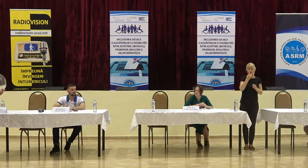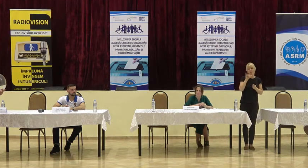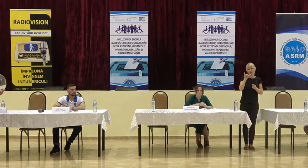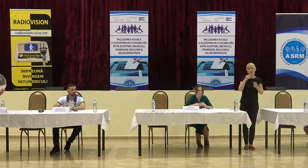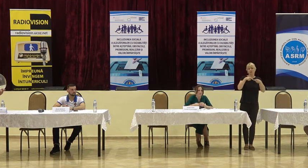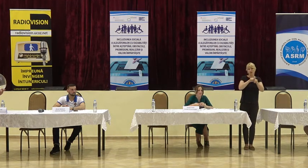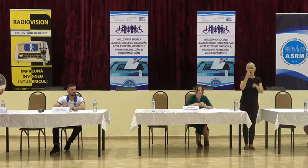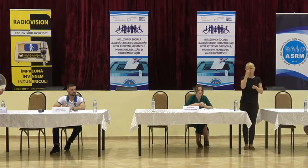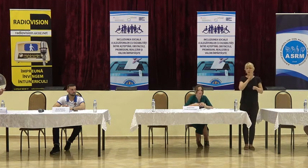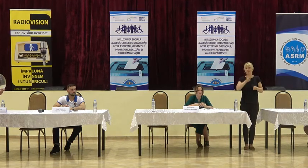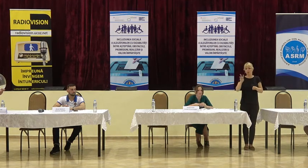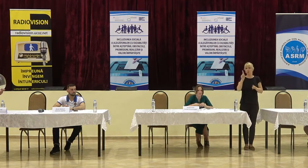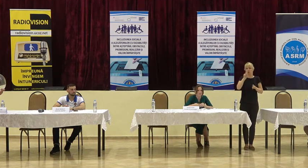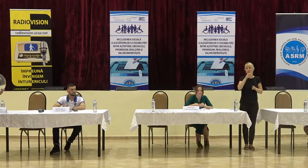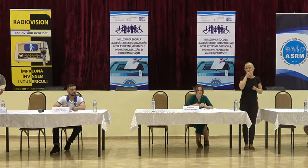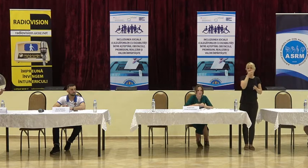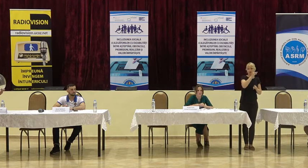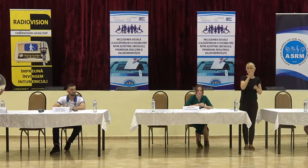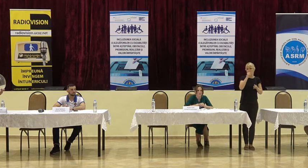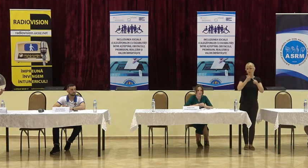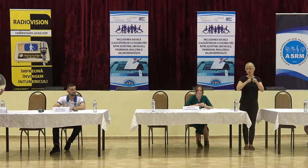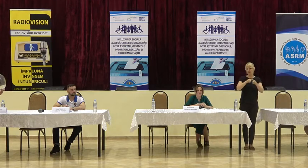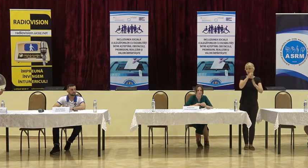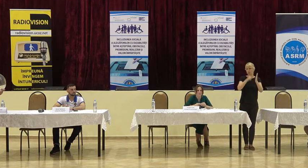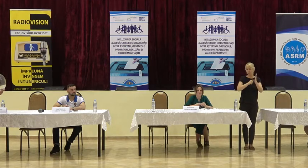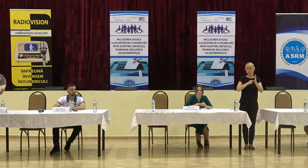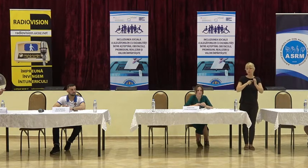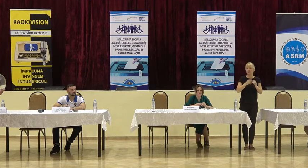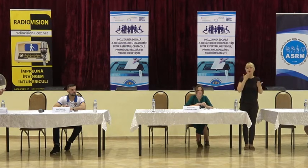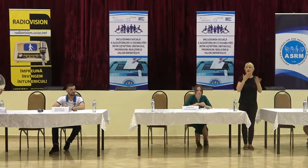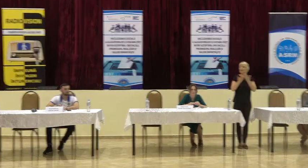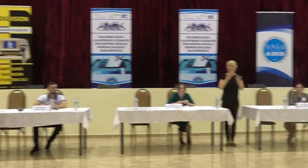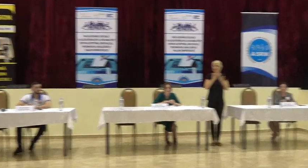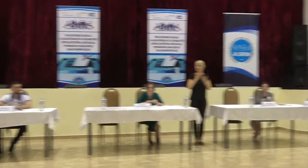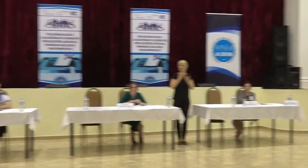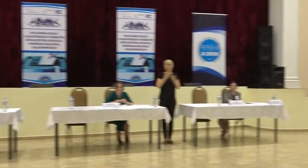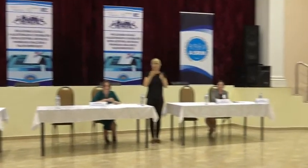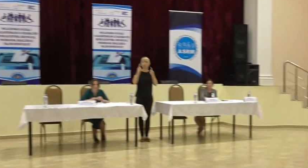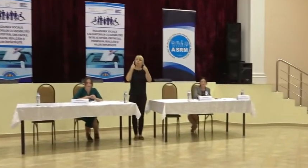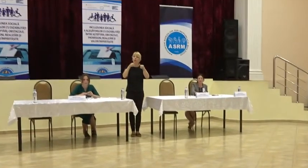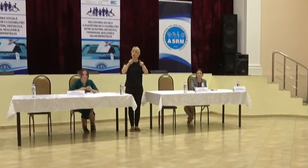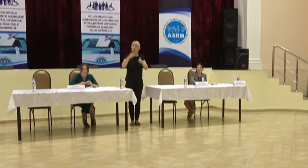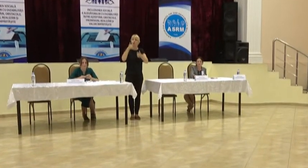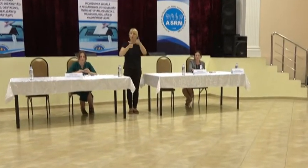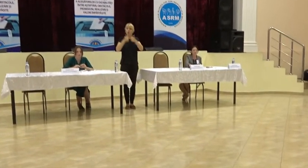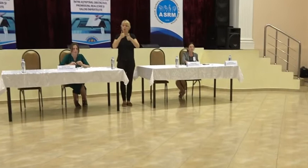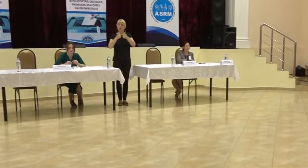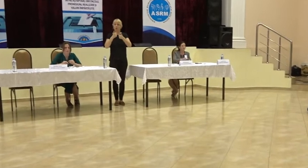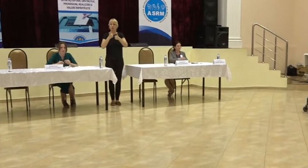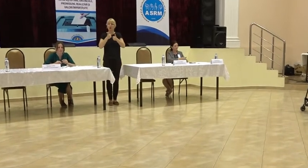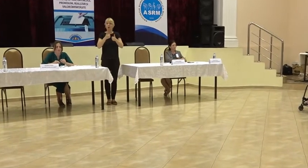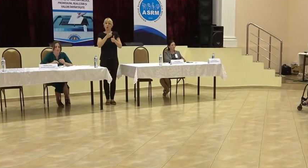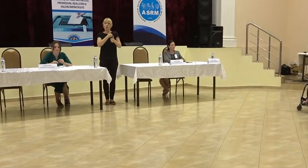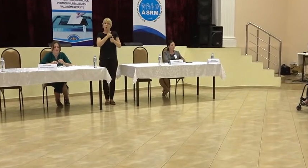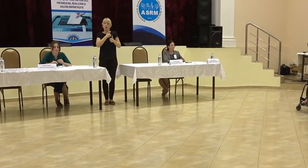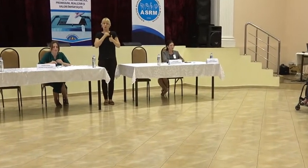un minut la dispoziție ca să răspundeți la această întrebare. În cazul în care alt concurent sau concurentă electorală va dori să